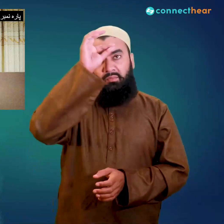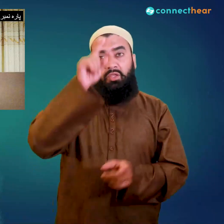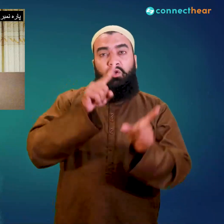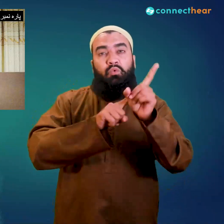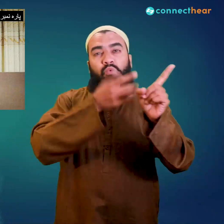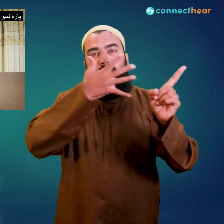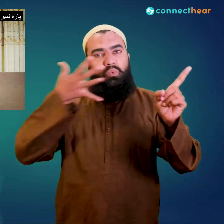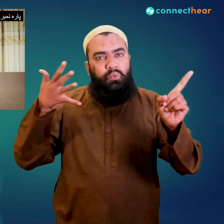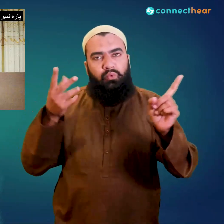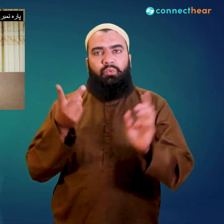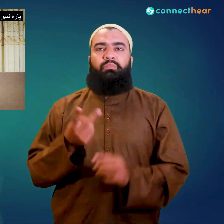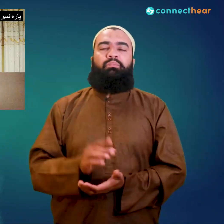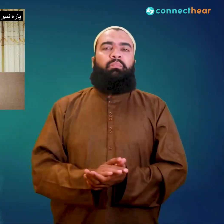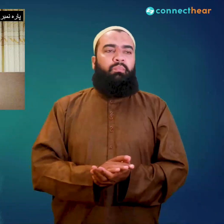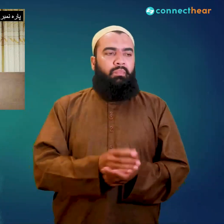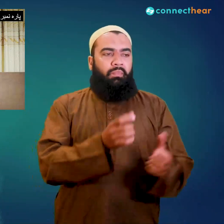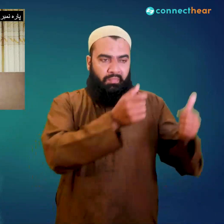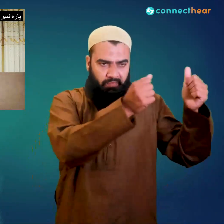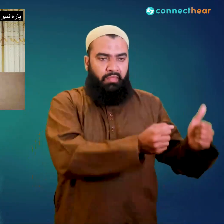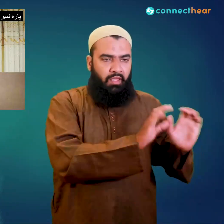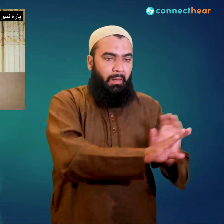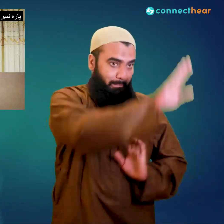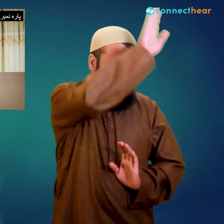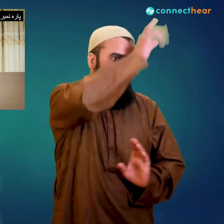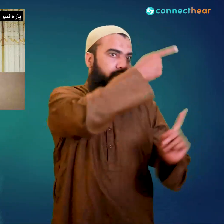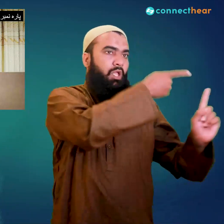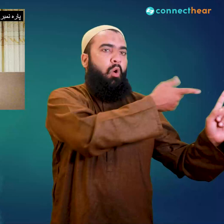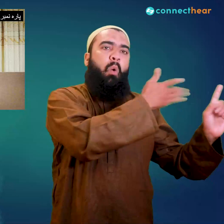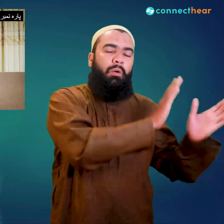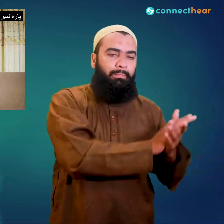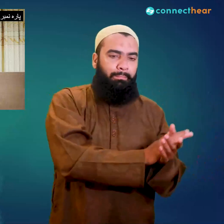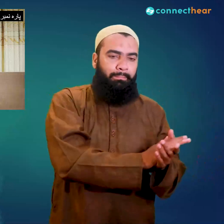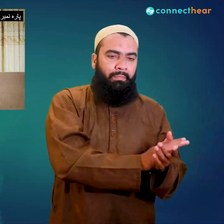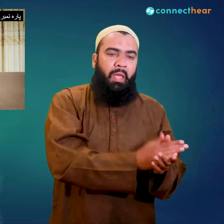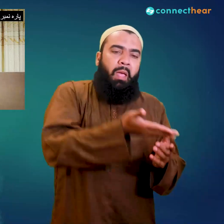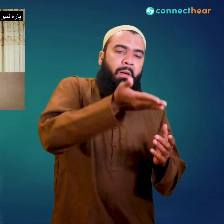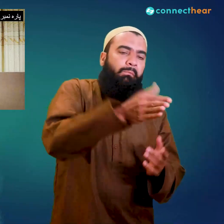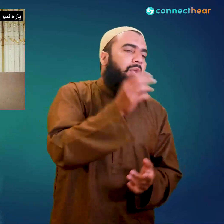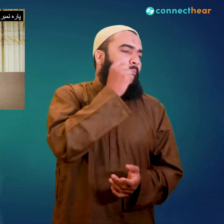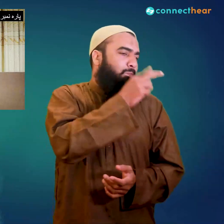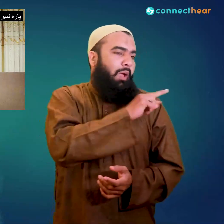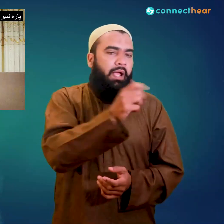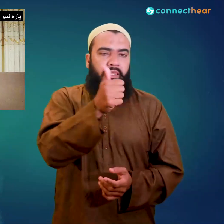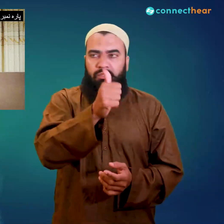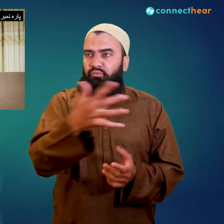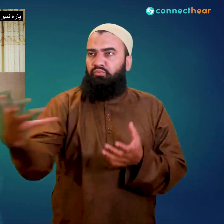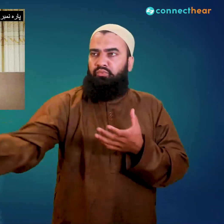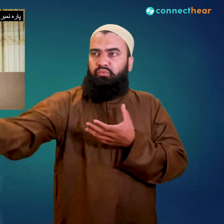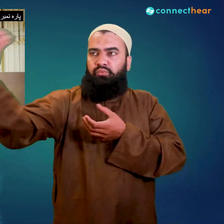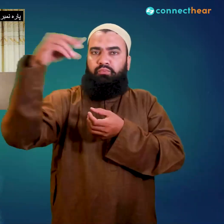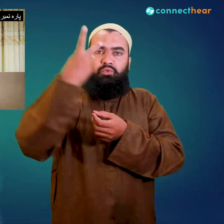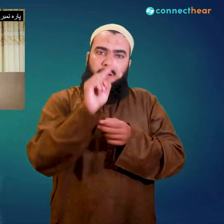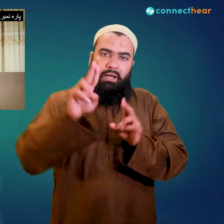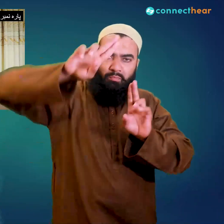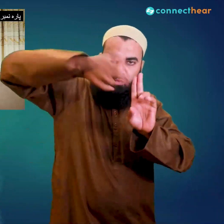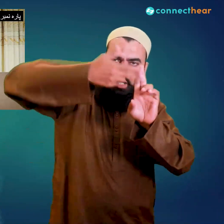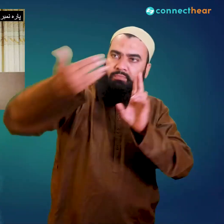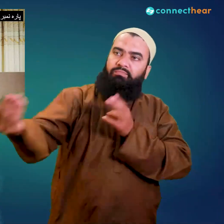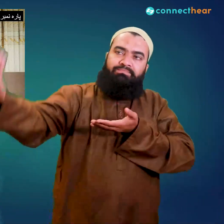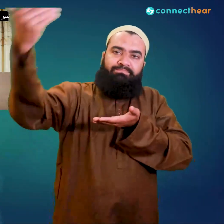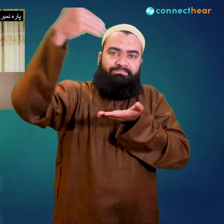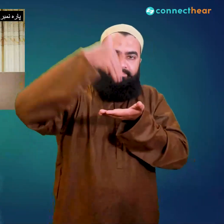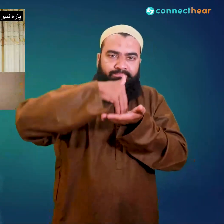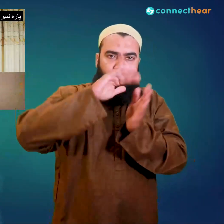السلام کے بھائی پھر دوسری مرتبہ وہاں پر آتے ہیں، اور یوسف علیہ السلام تخت شاہی پر ہیں، تو یوسف